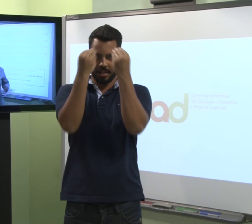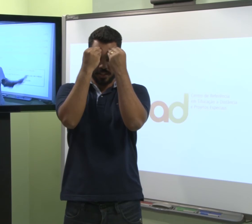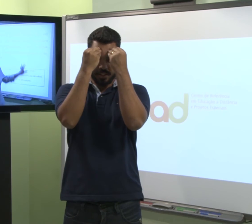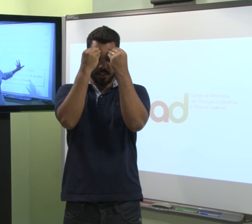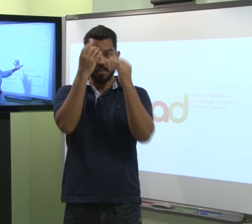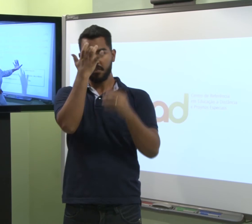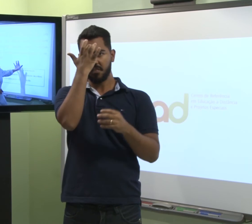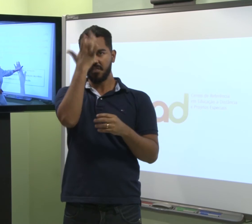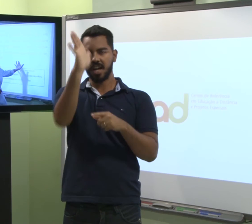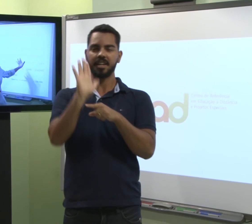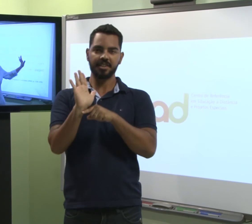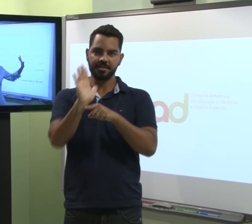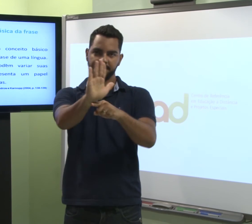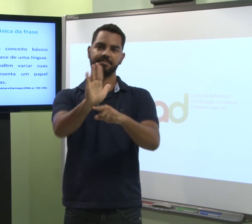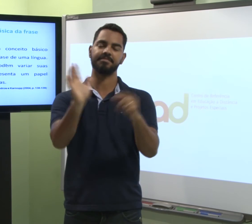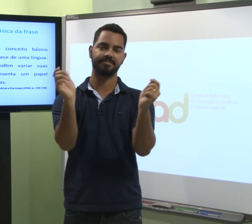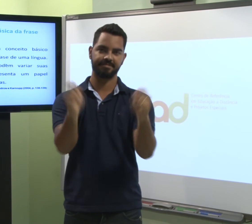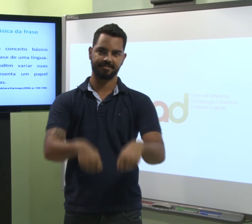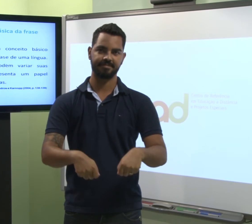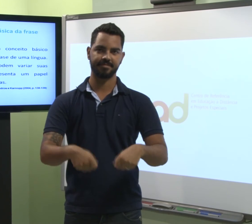vocês.